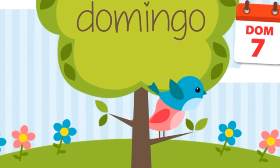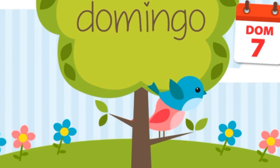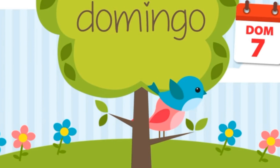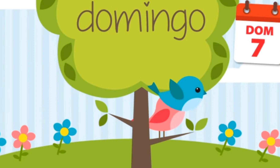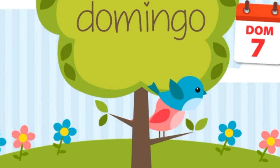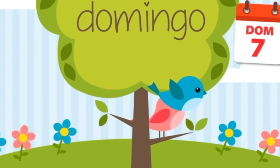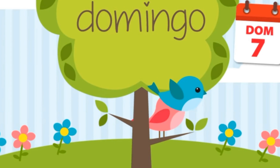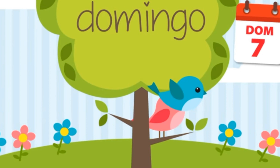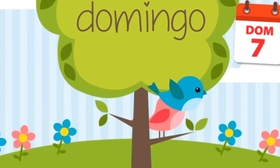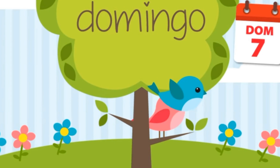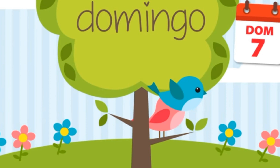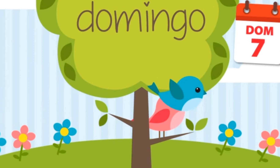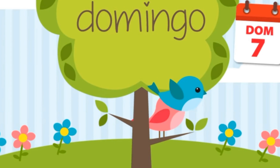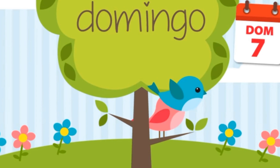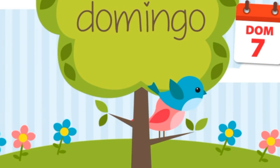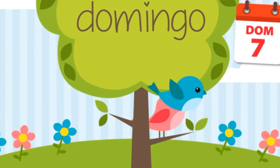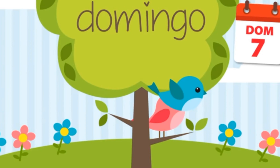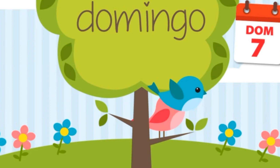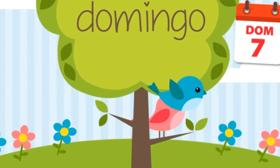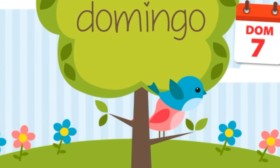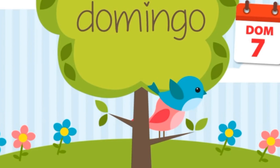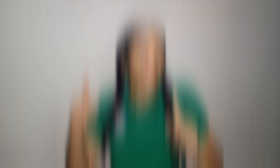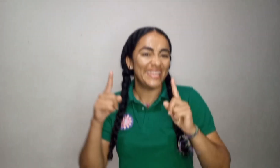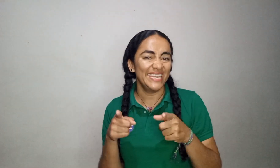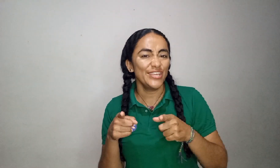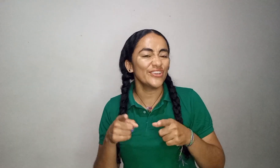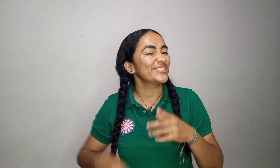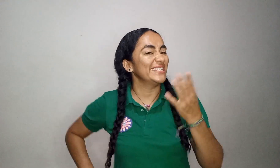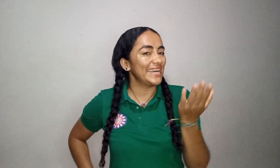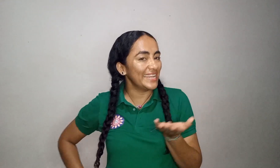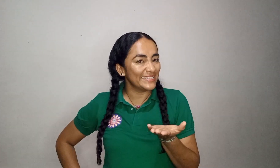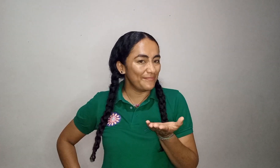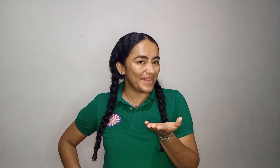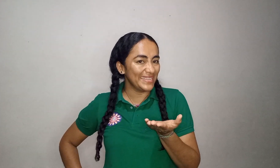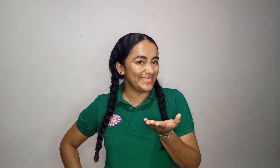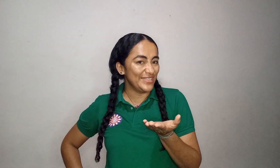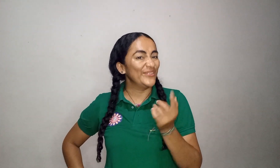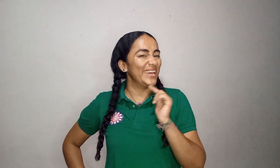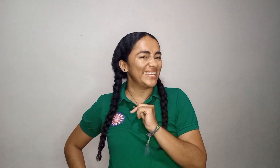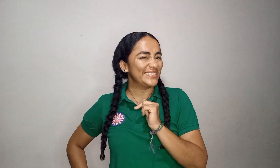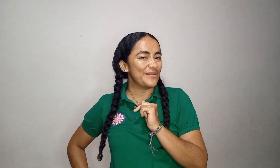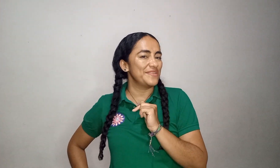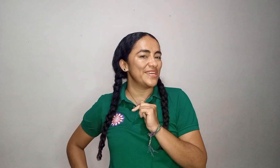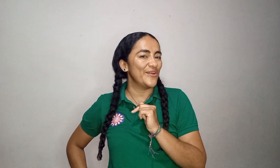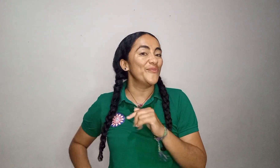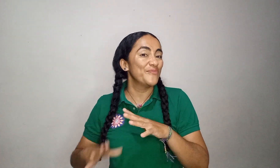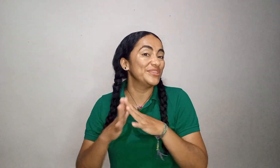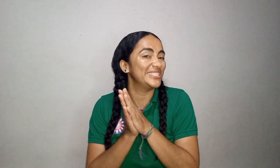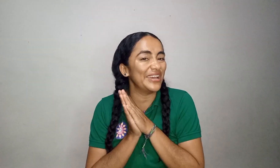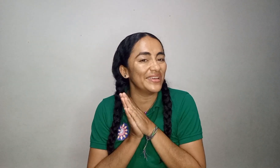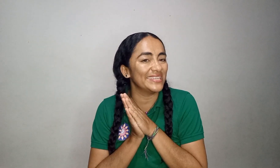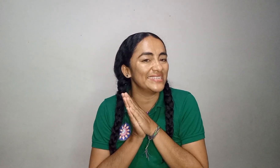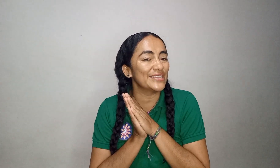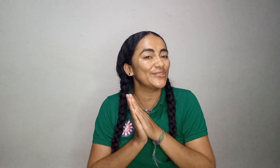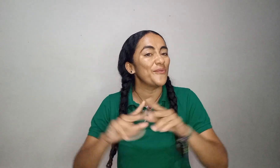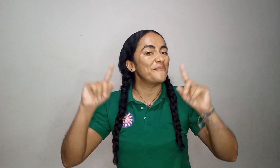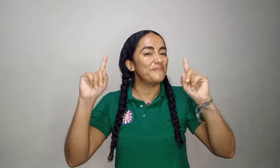sean especiales. Niños, ¿qué tal les ha parecido este video? Muy chévere, ¿cierto?